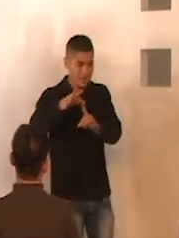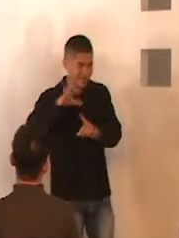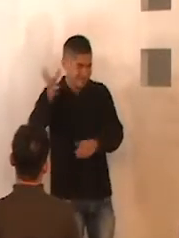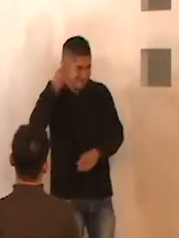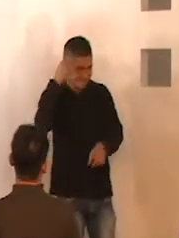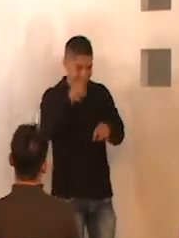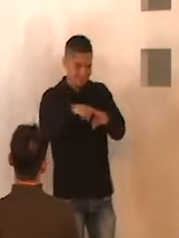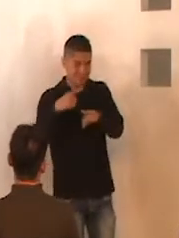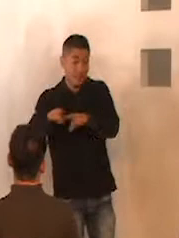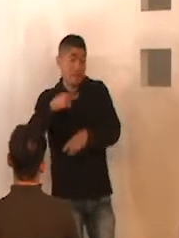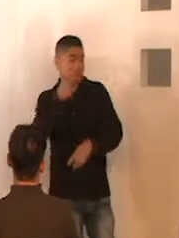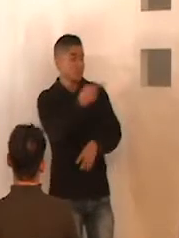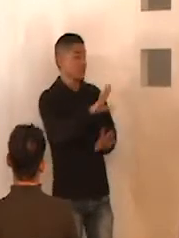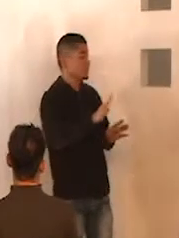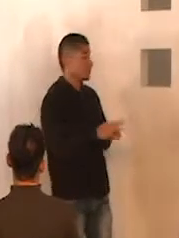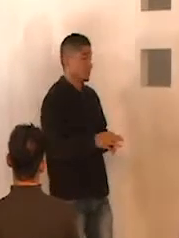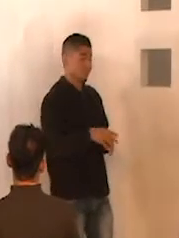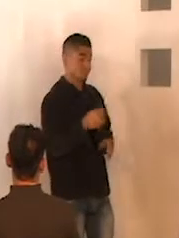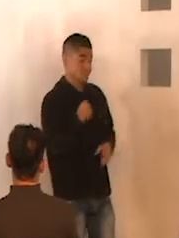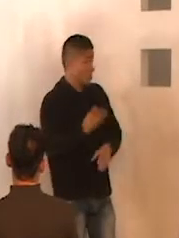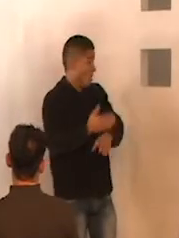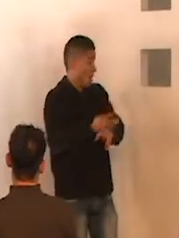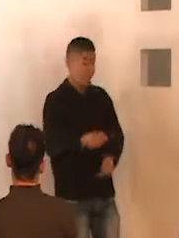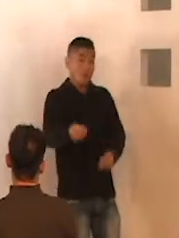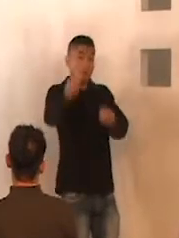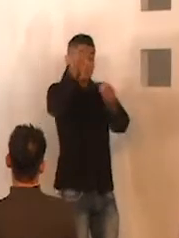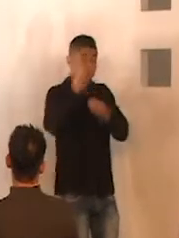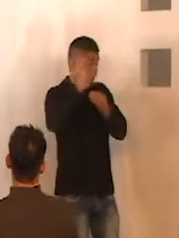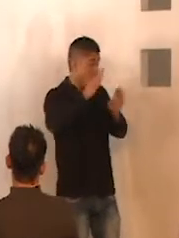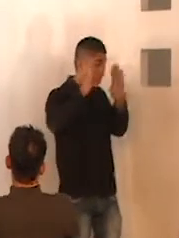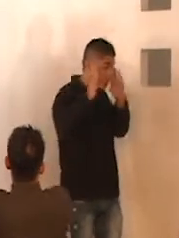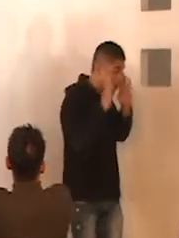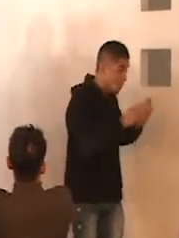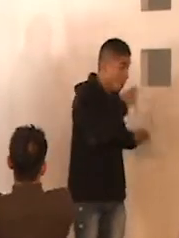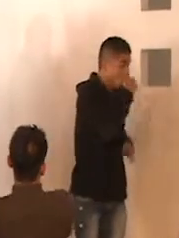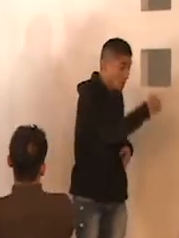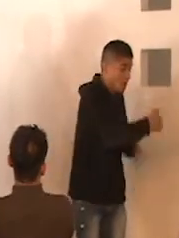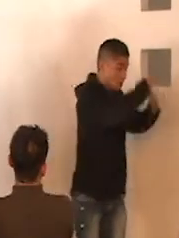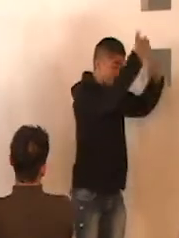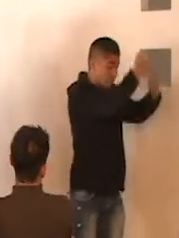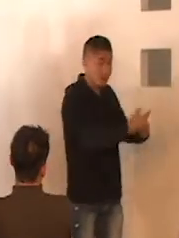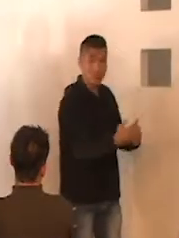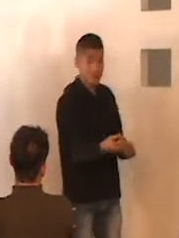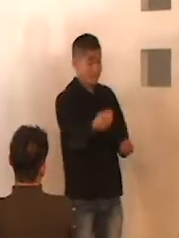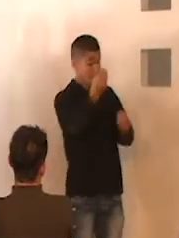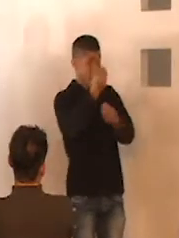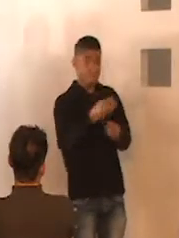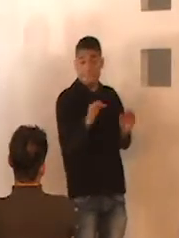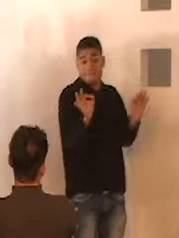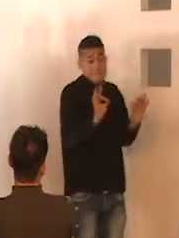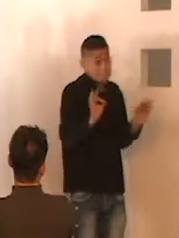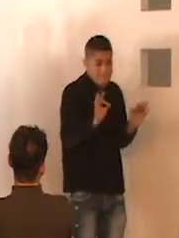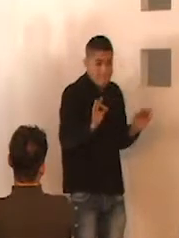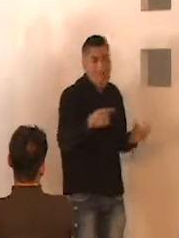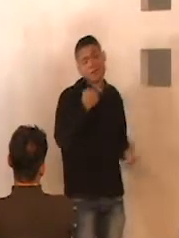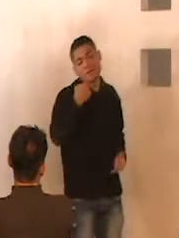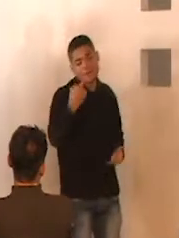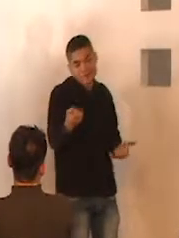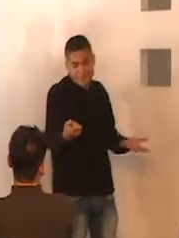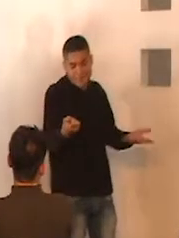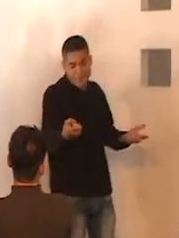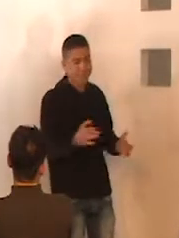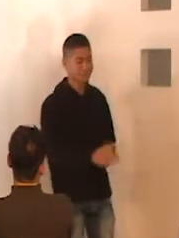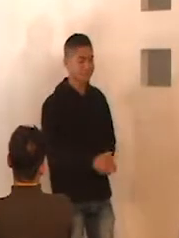fueron formados para trabajar con niños con necesidades educativas especiales, con niños con necesidades diferentes, con